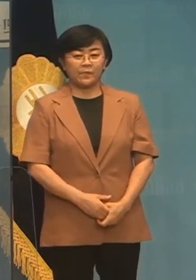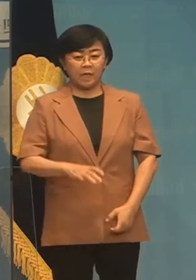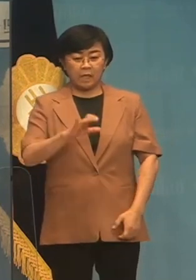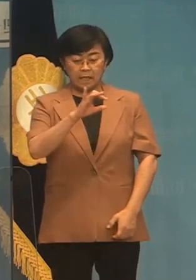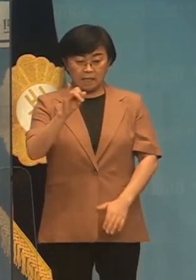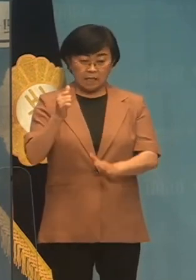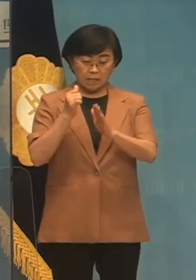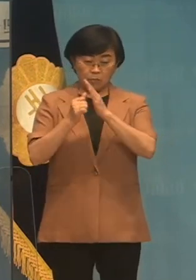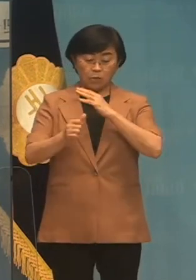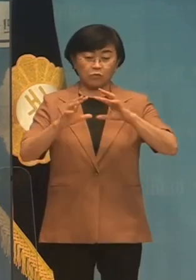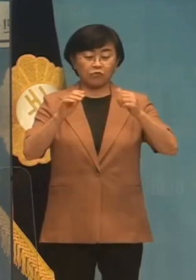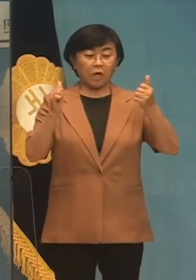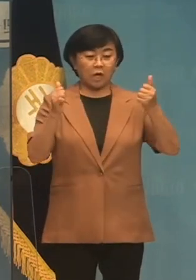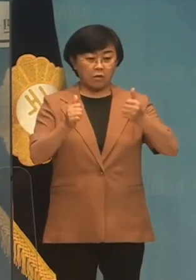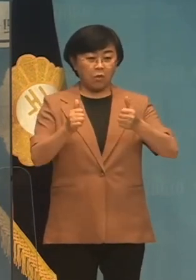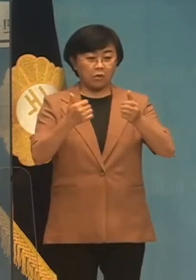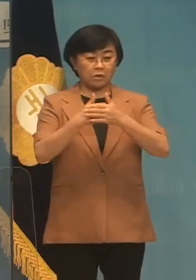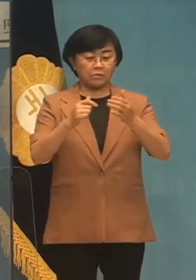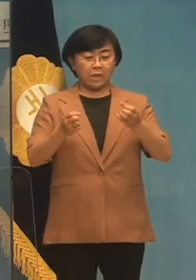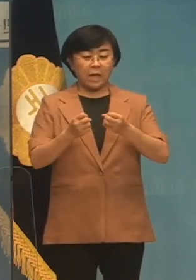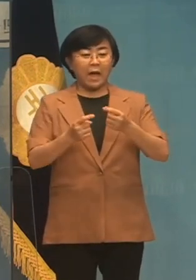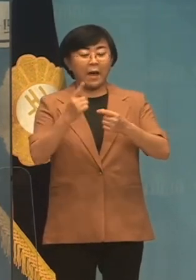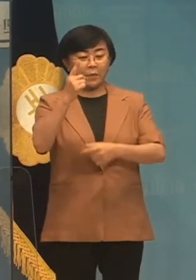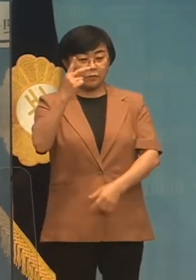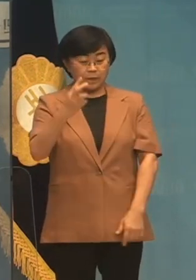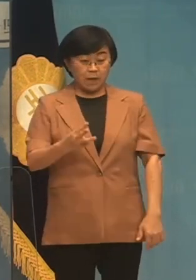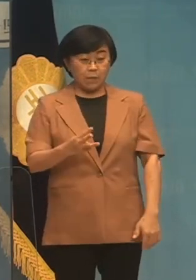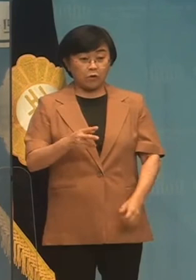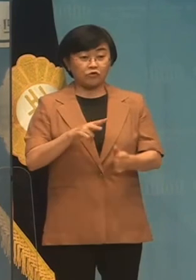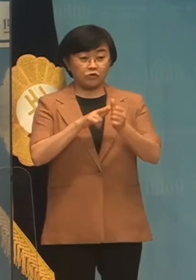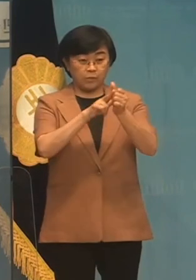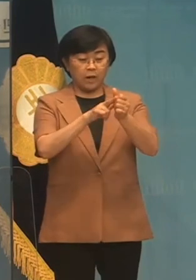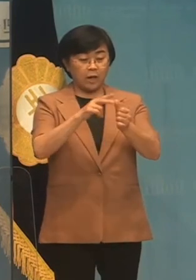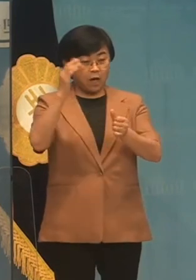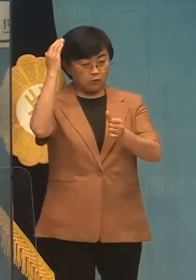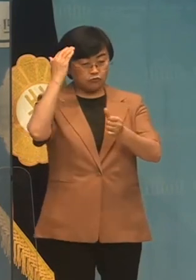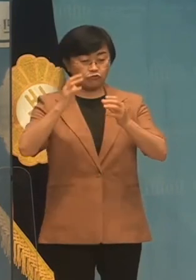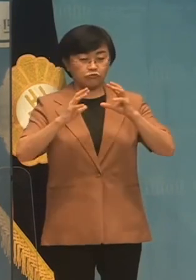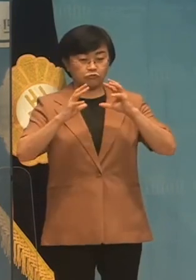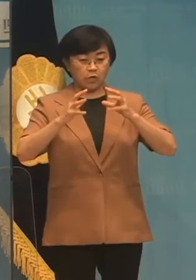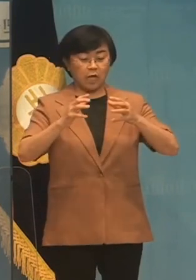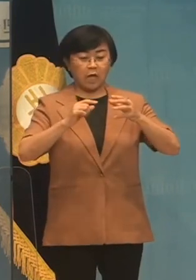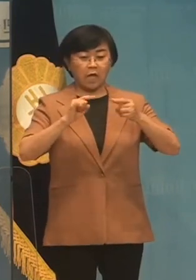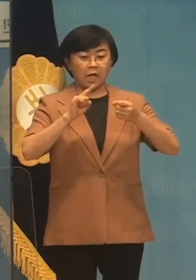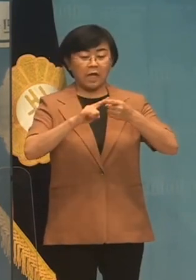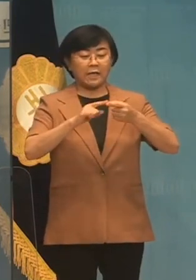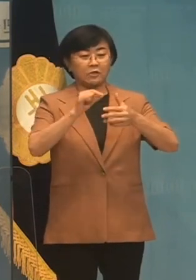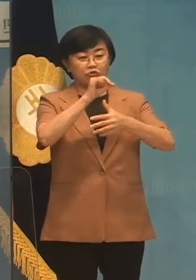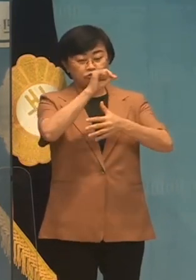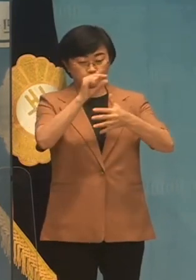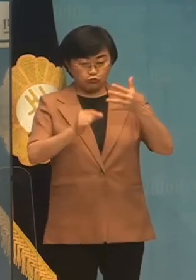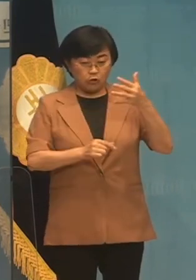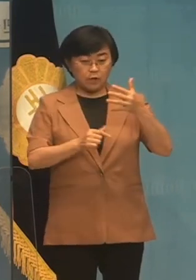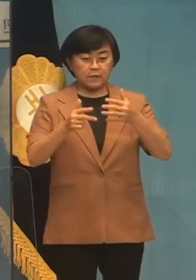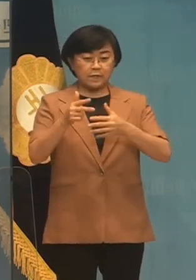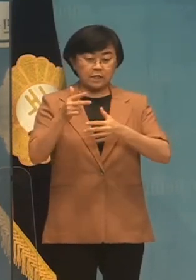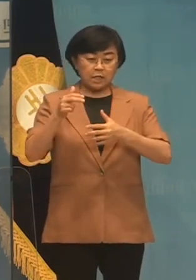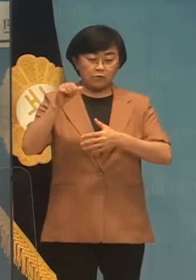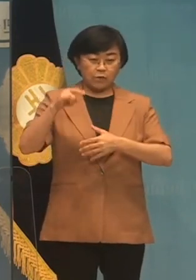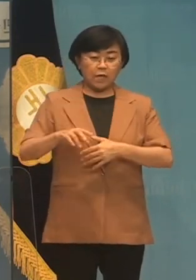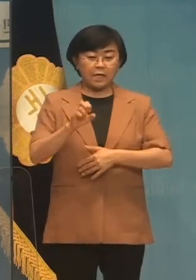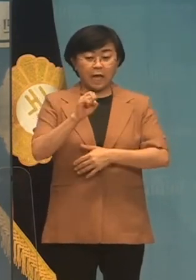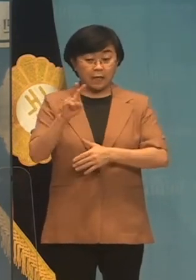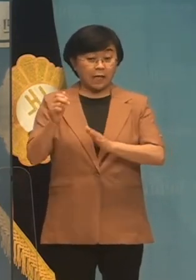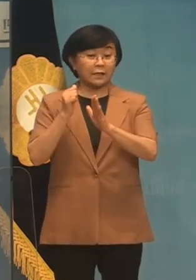이준석 대표는 국회의원 선거에 3번이나 출마한 현재 대한민국 의전서열 7위의